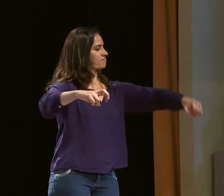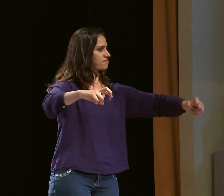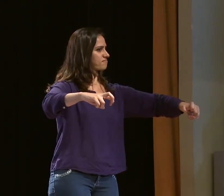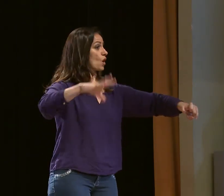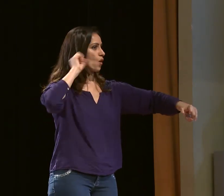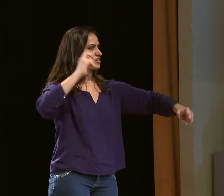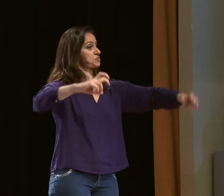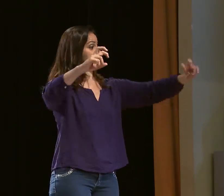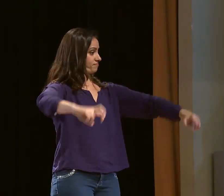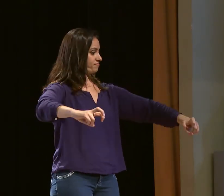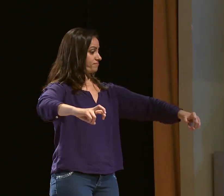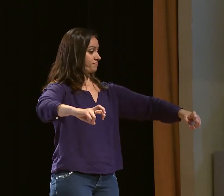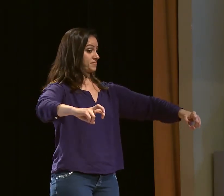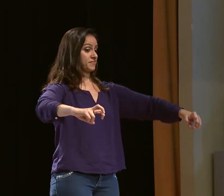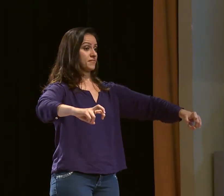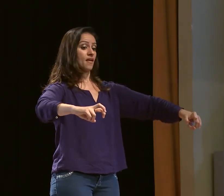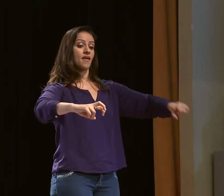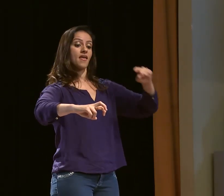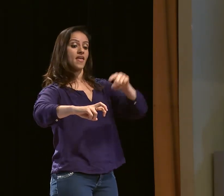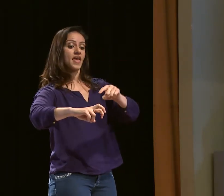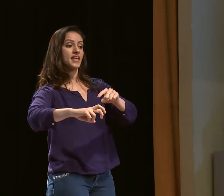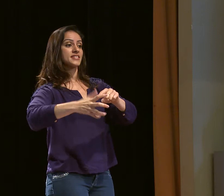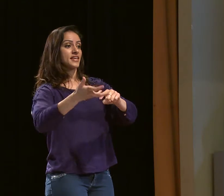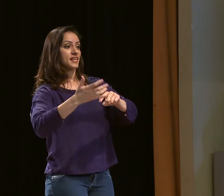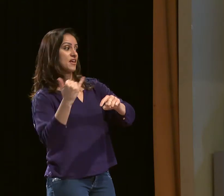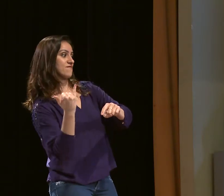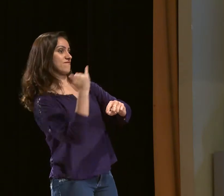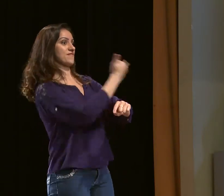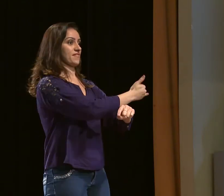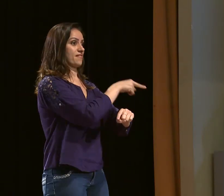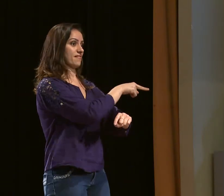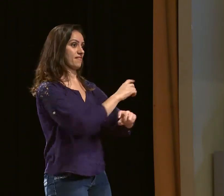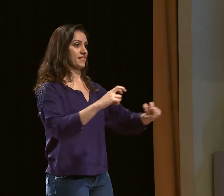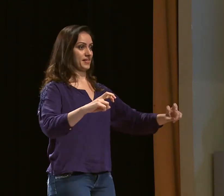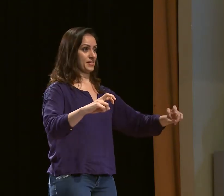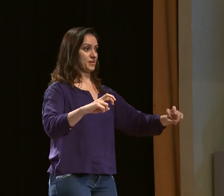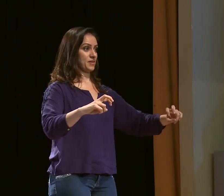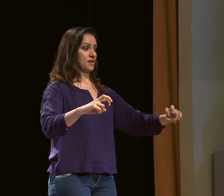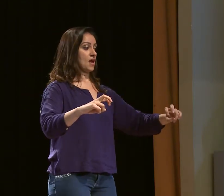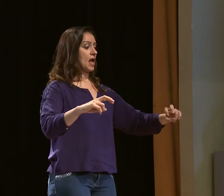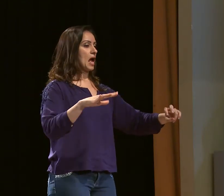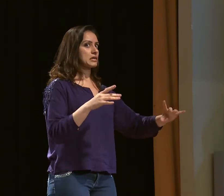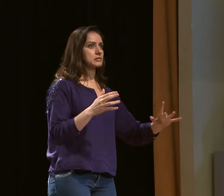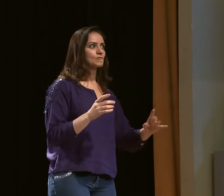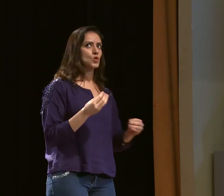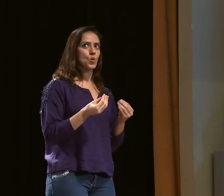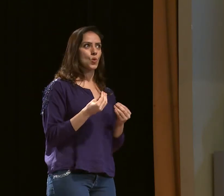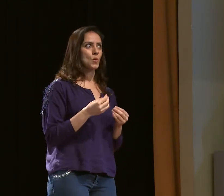repente, sentados aqui, né, ouvinte, uma distância dessa. E aí o ouvinte queria falar alguma coisa para o outro ouvinte que estava do outro lado.